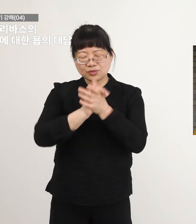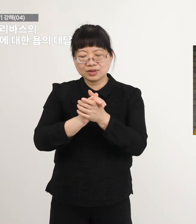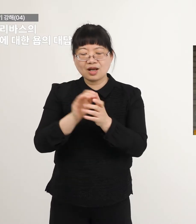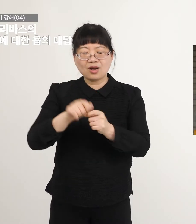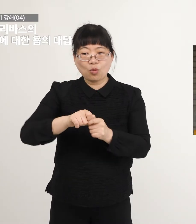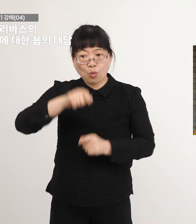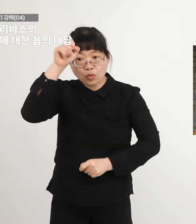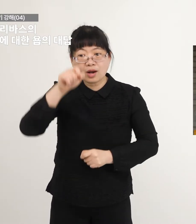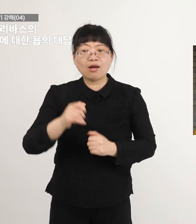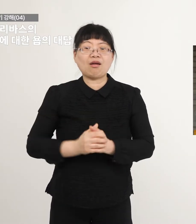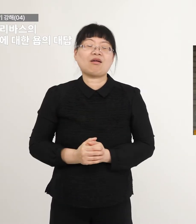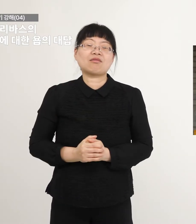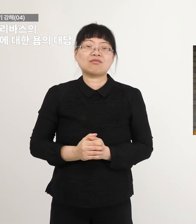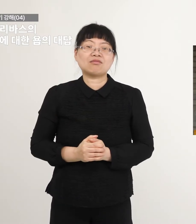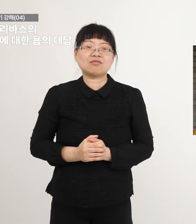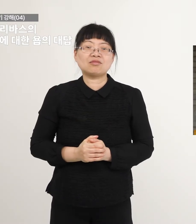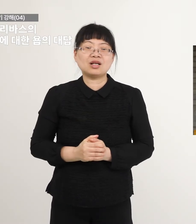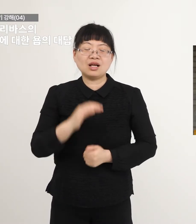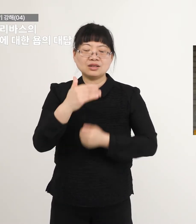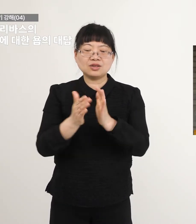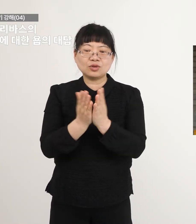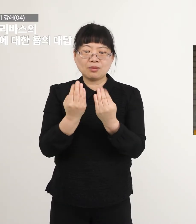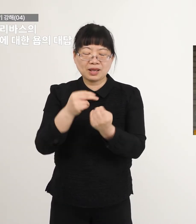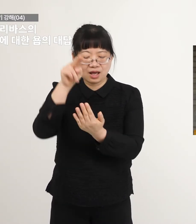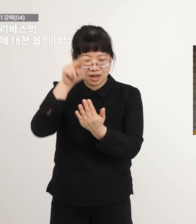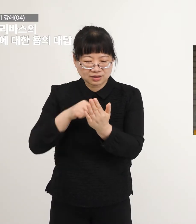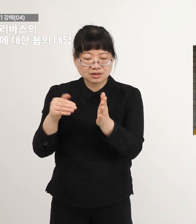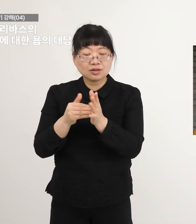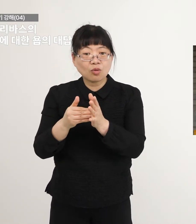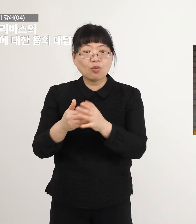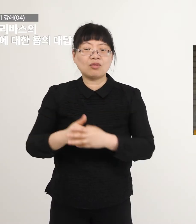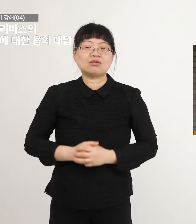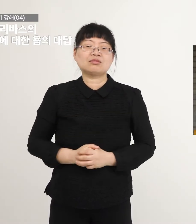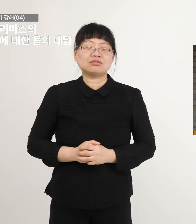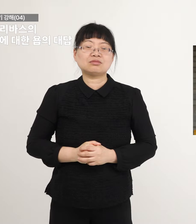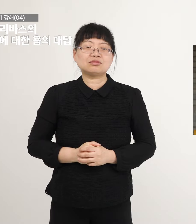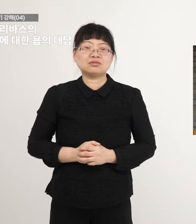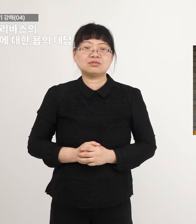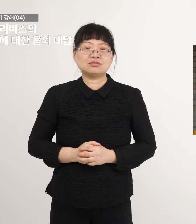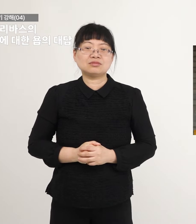많이 한다고, 성경 많이 읽는다고